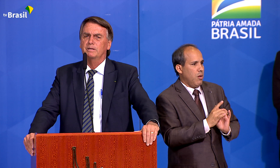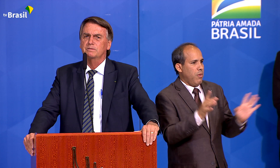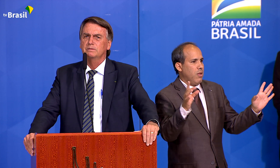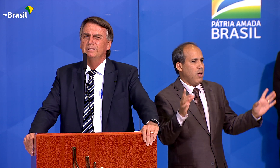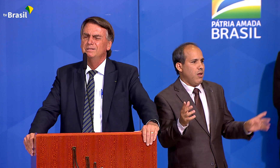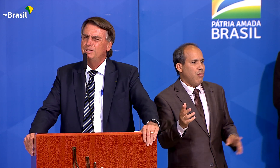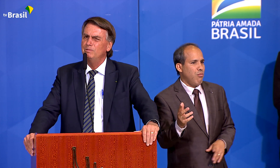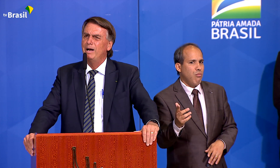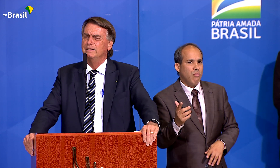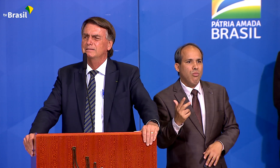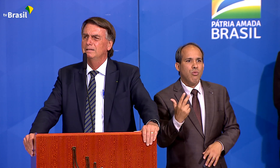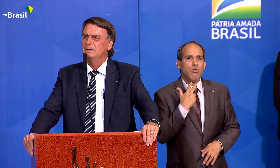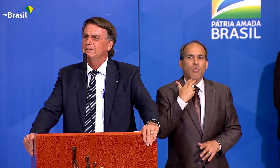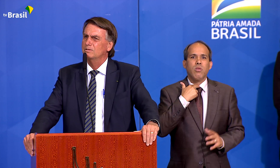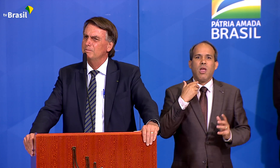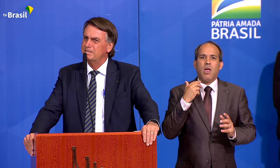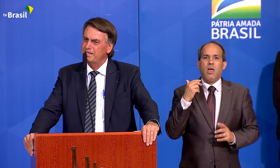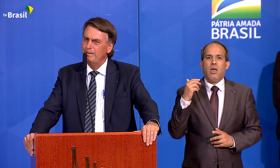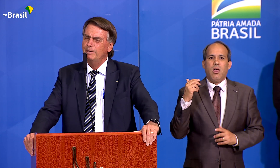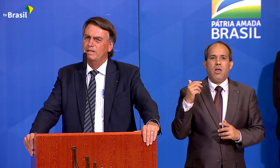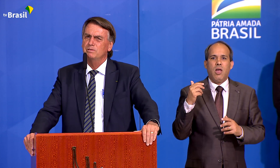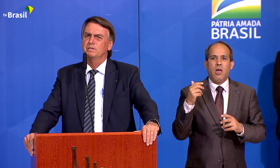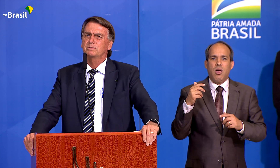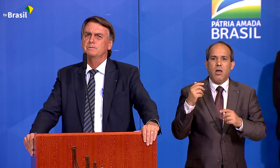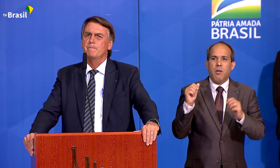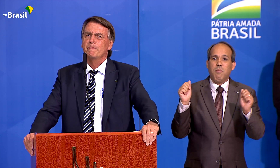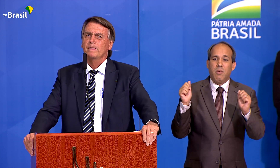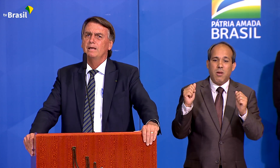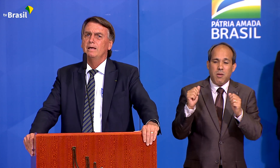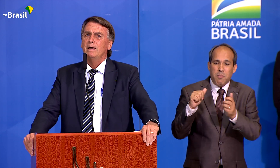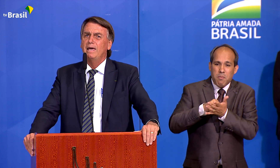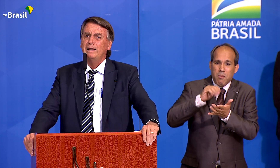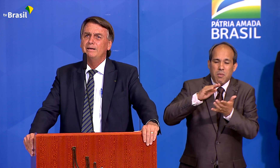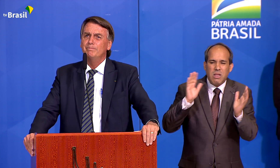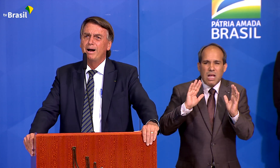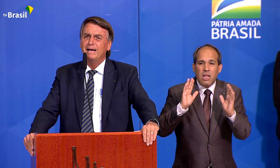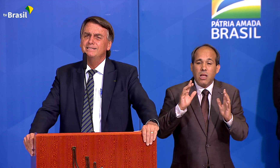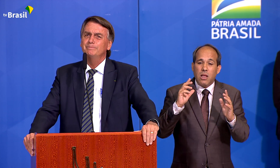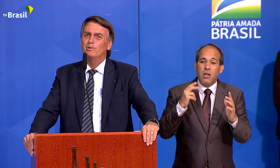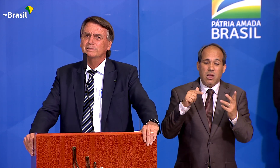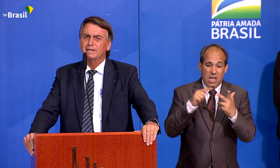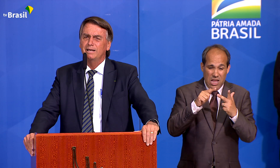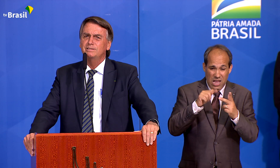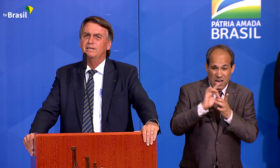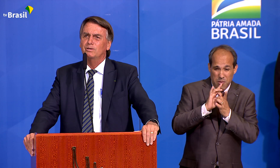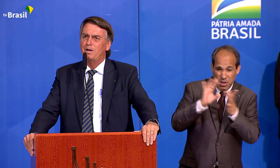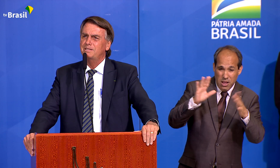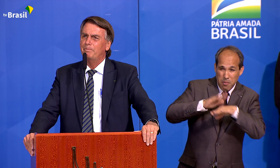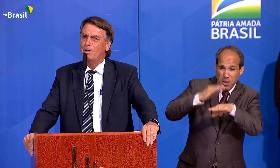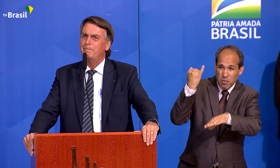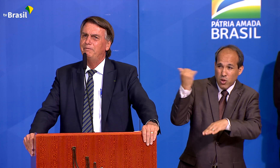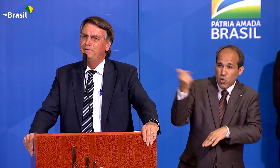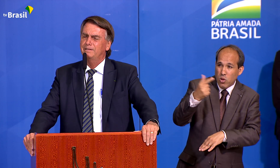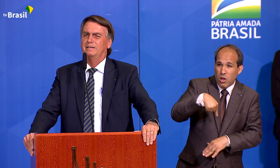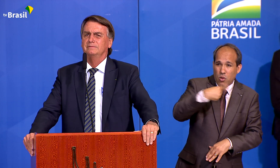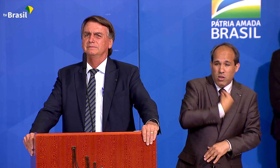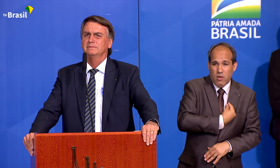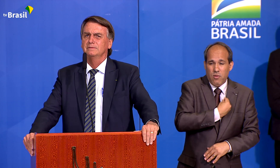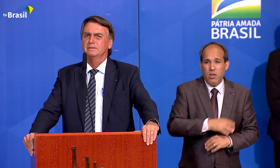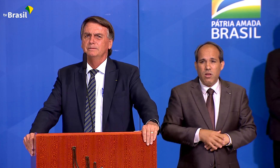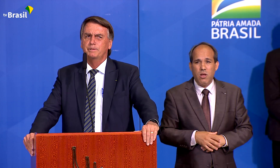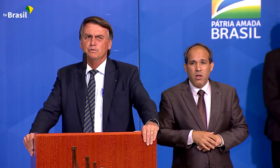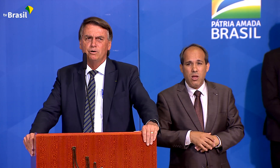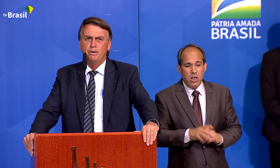Não Tem Preço digo mais como sempre tem o dito ela é mais importantes que a nossa própria